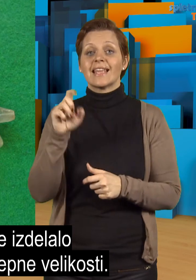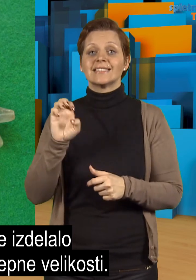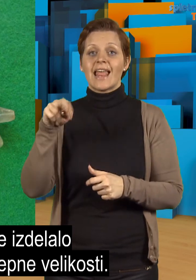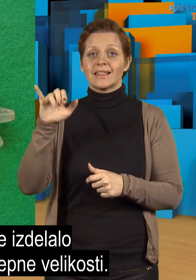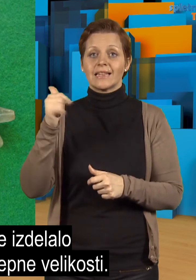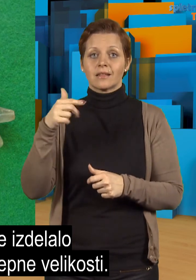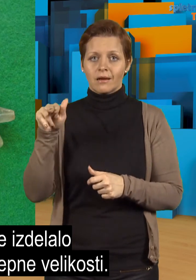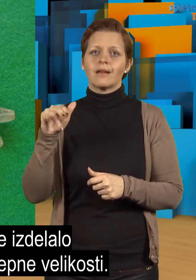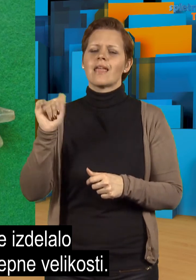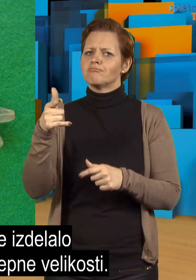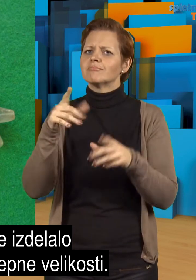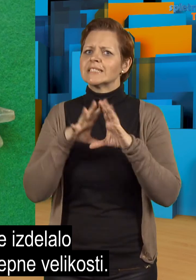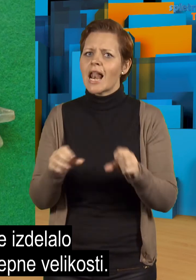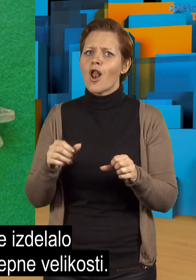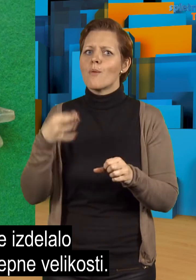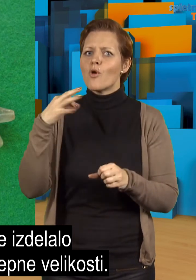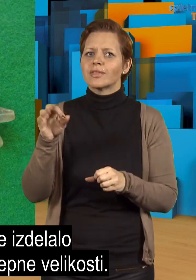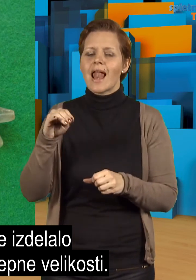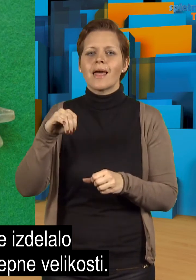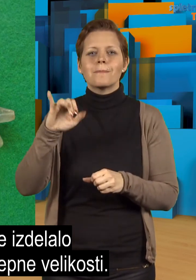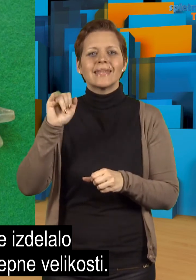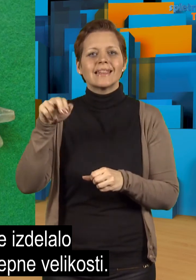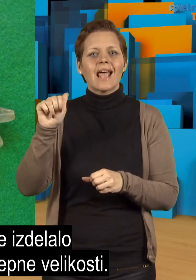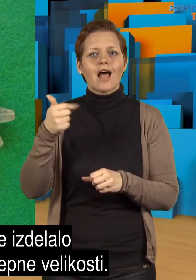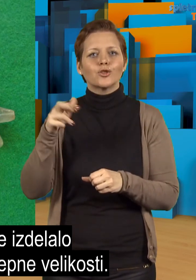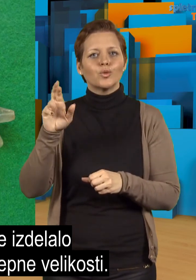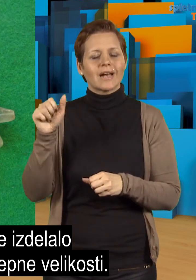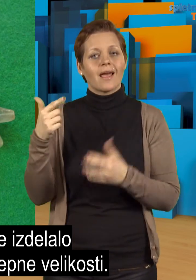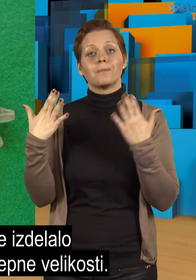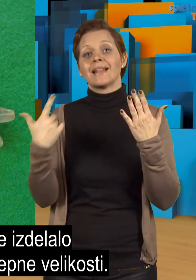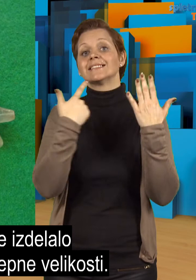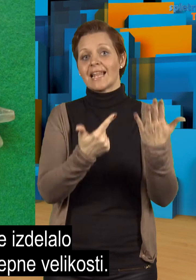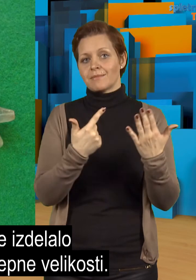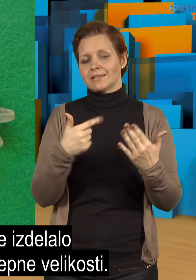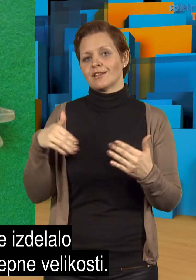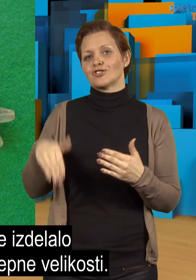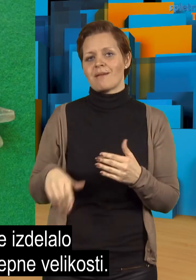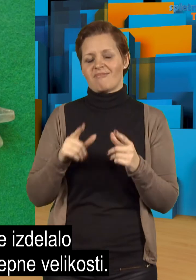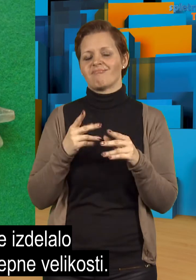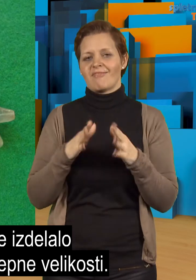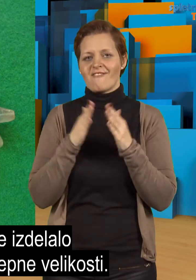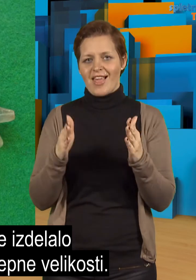Podjetje Zenith je izdelalo model Miniature 75 žepne velikosti.